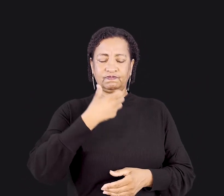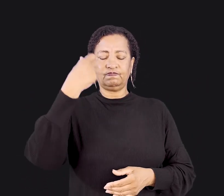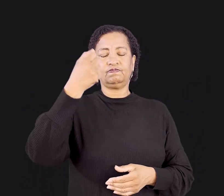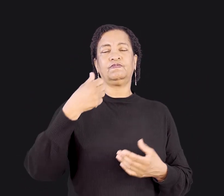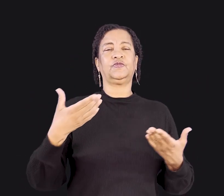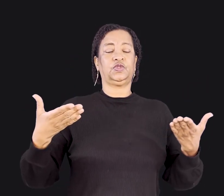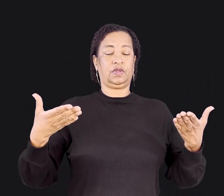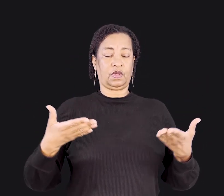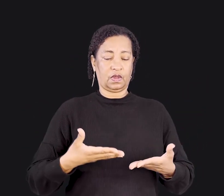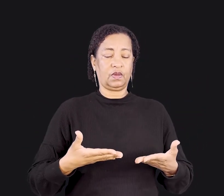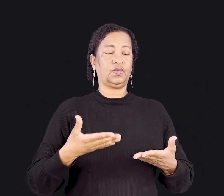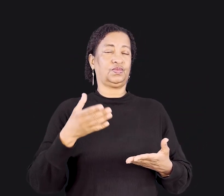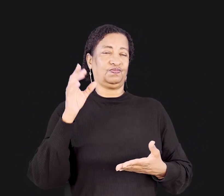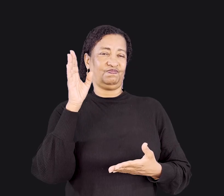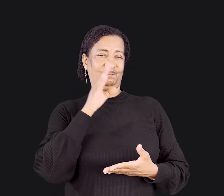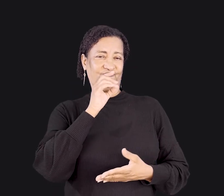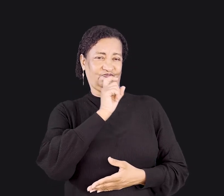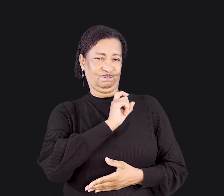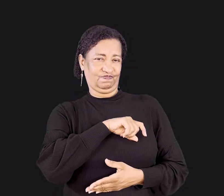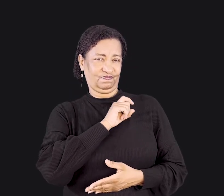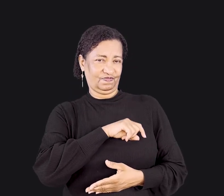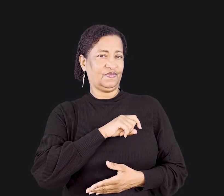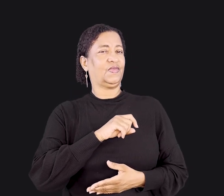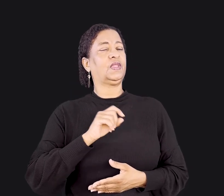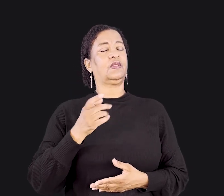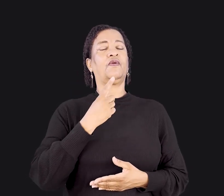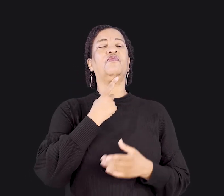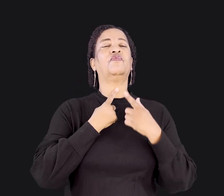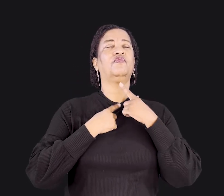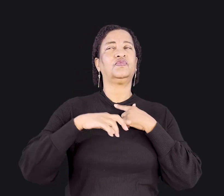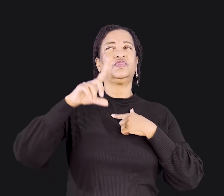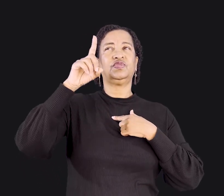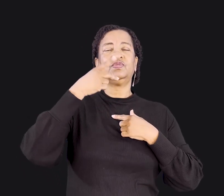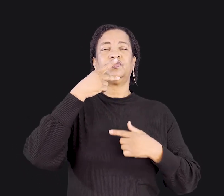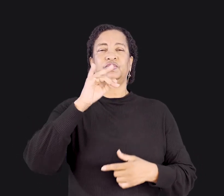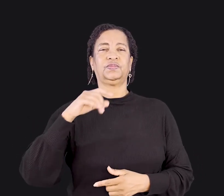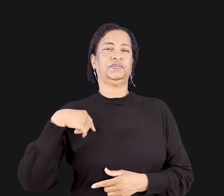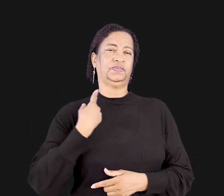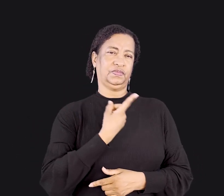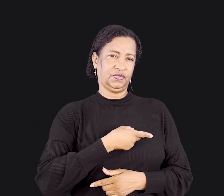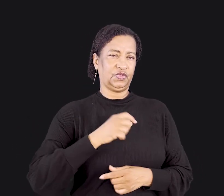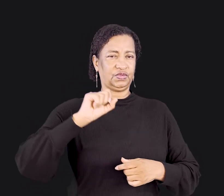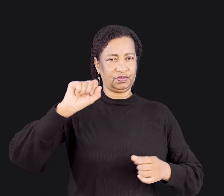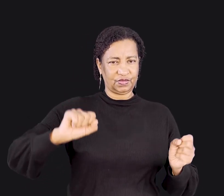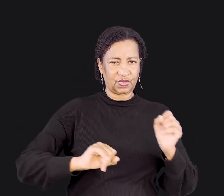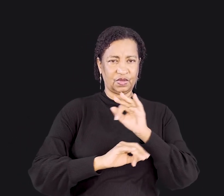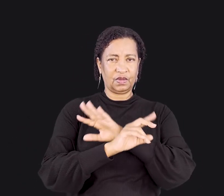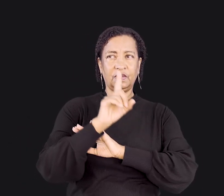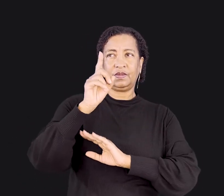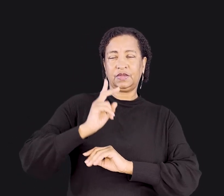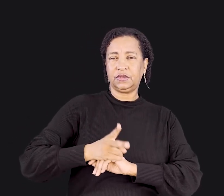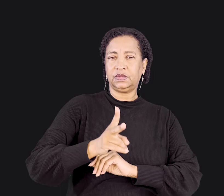desta presente era perversa, segundo a vontade de nosso Deus e Pai, a quem seja glória para todo sempre.